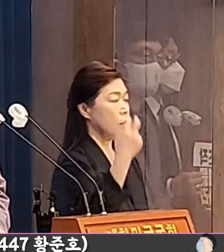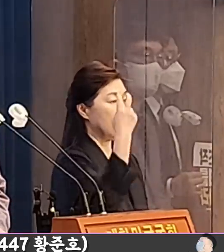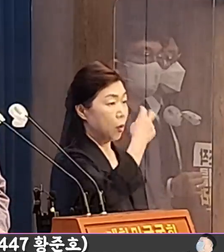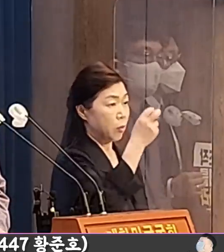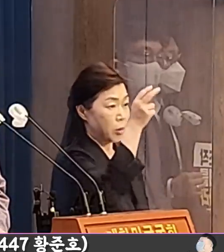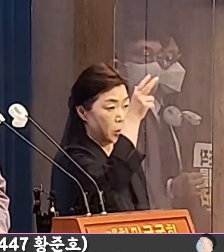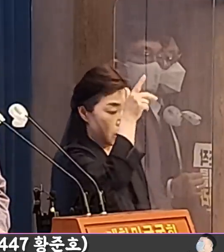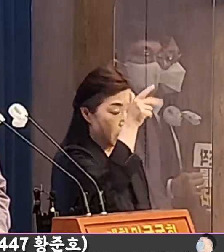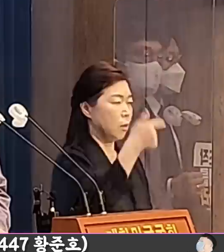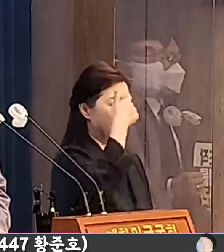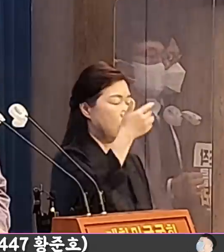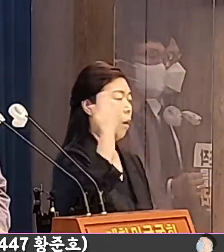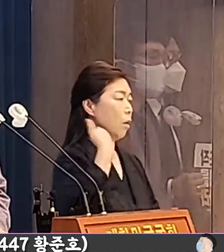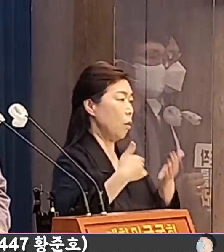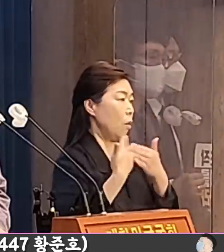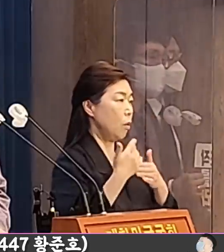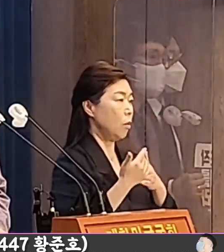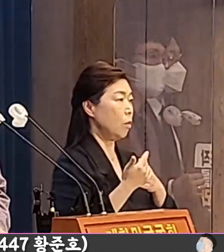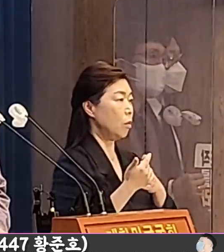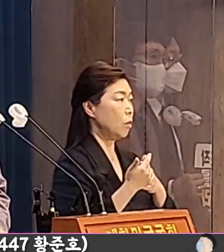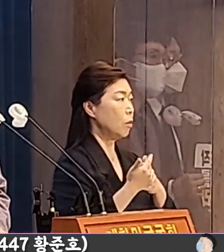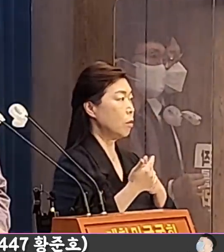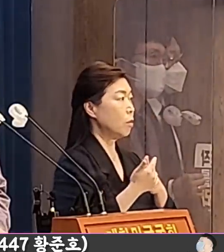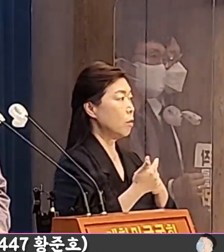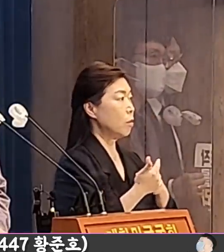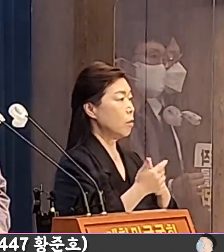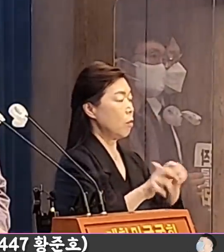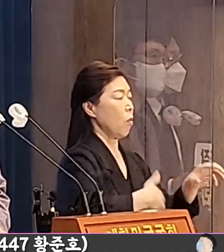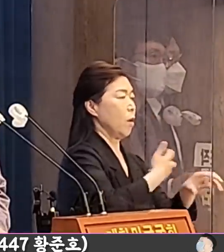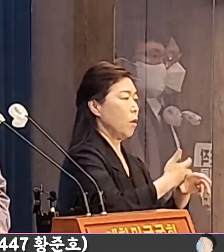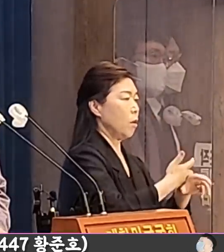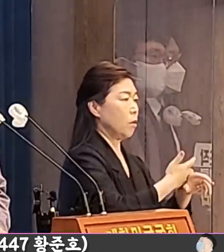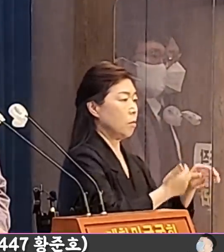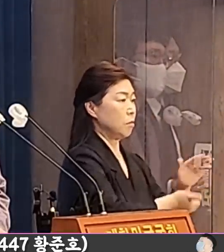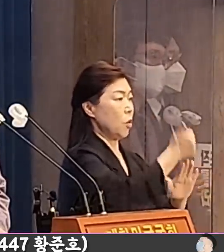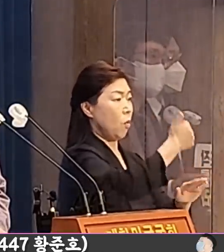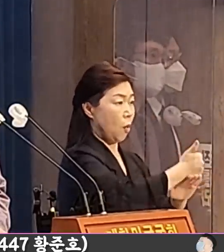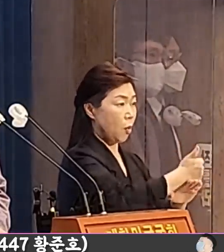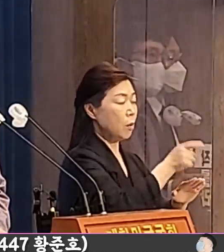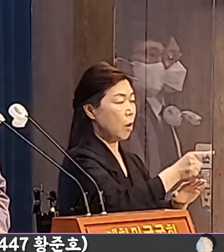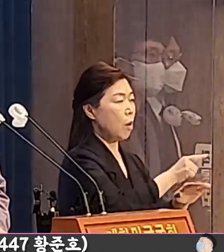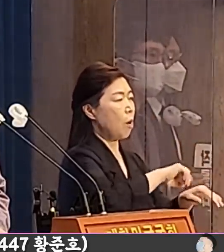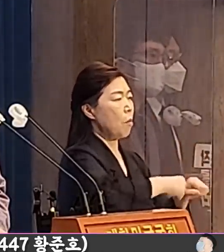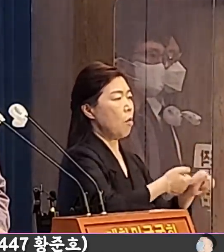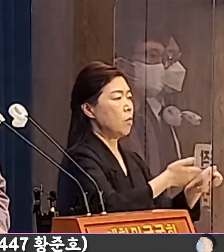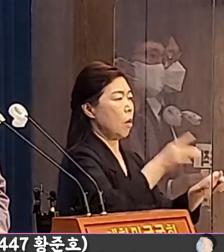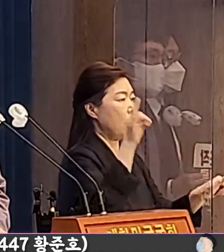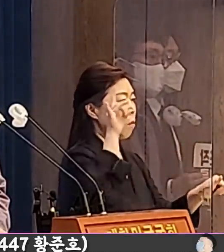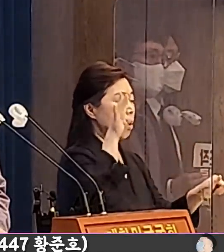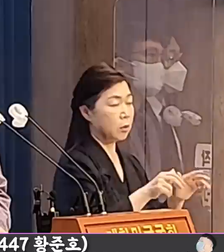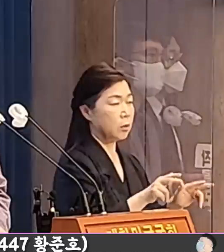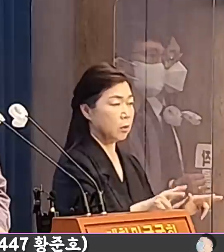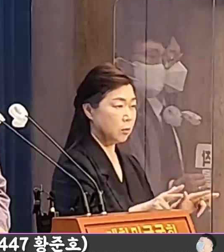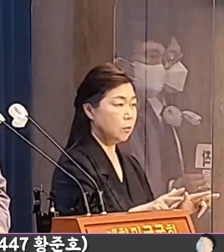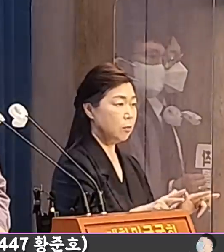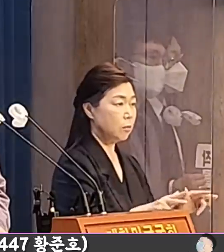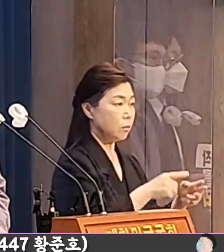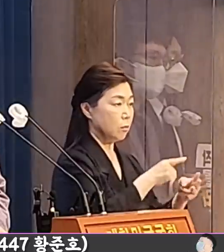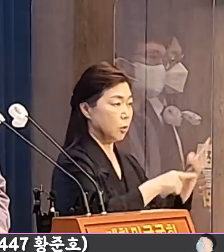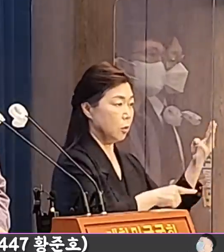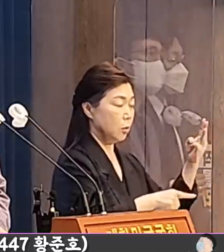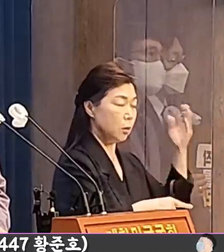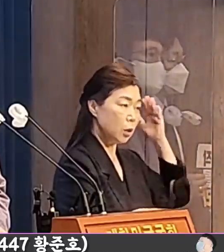검찰은 과거 성공한 쿠데타는 처벌할 수 없다라고 하는 참으로 부끄러운 어록을 남겼습니다.